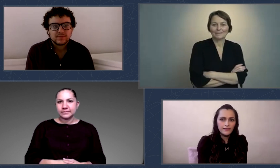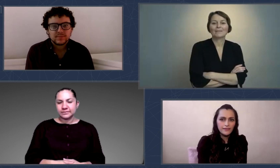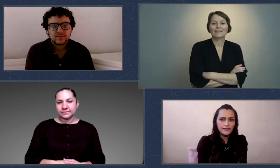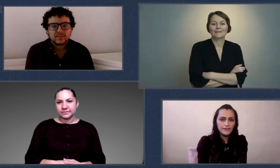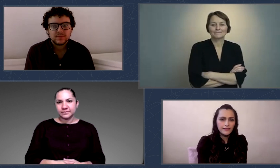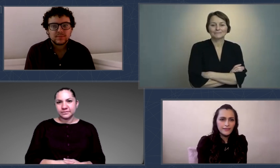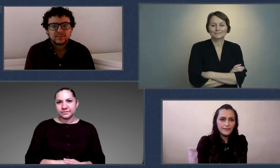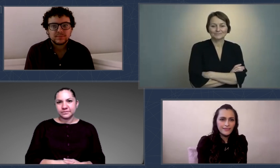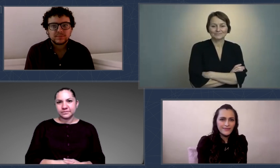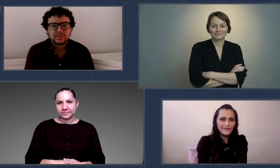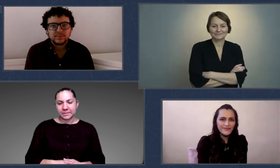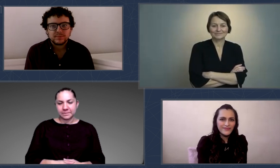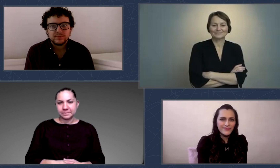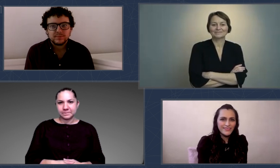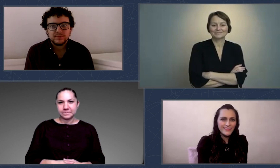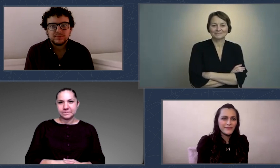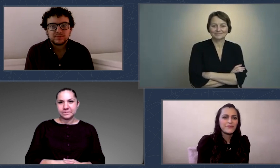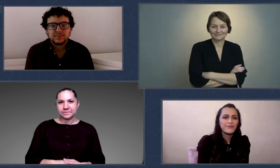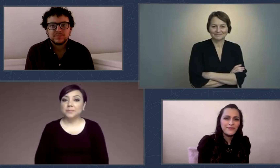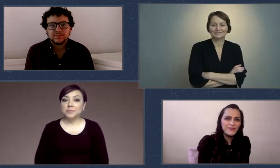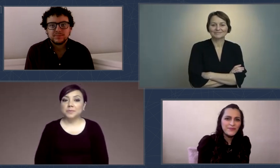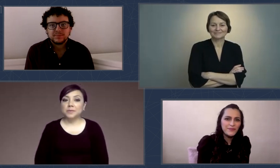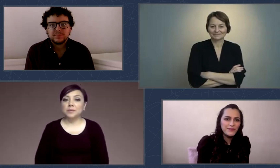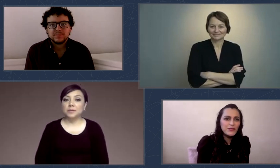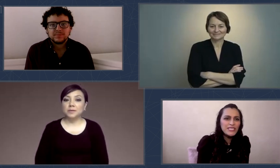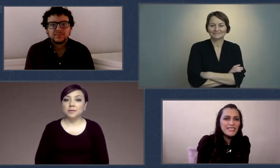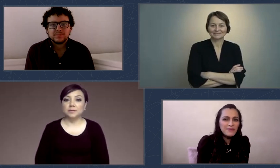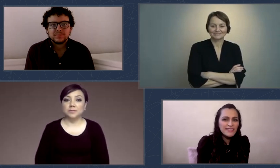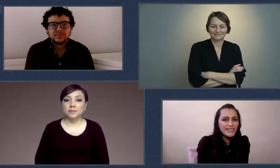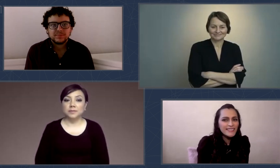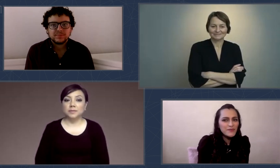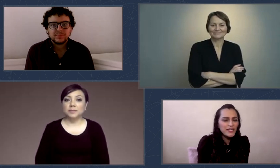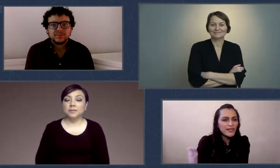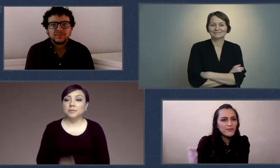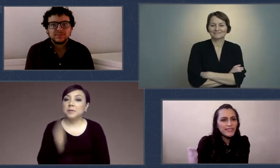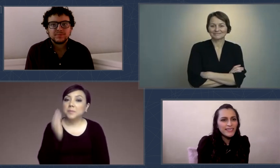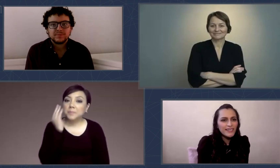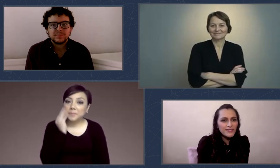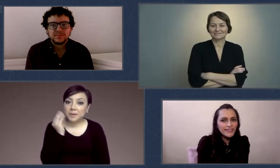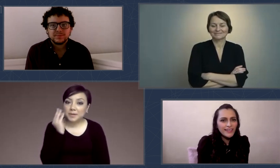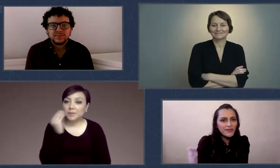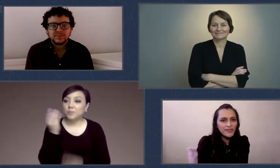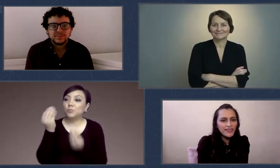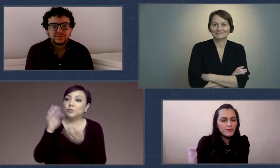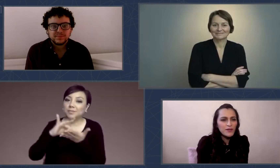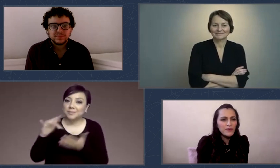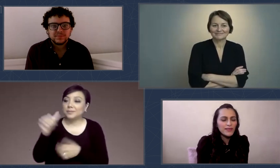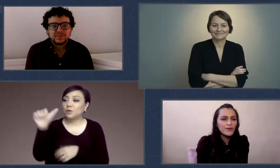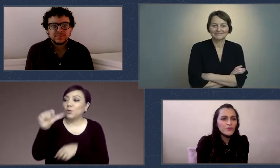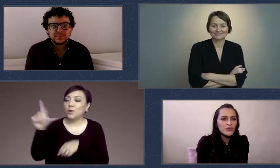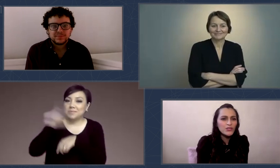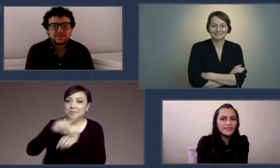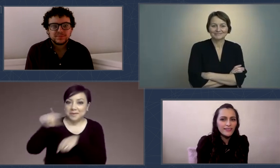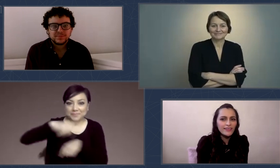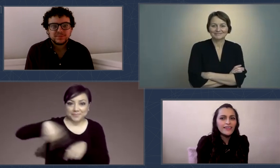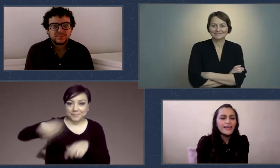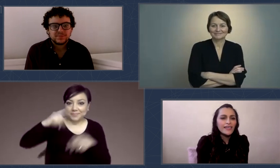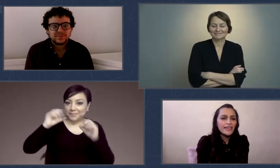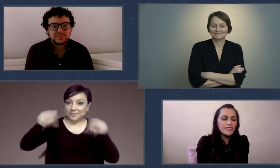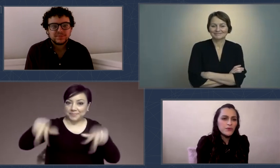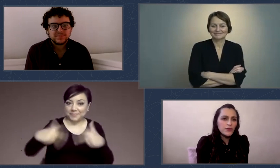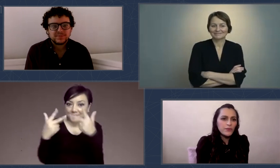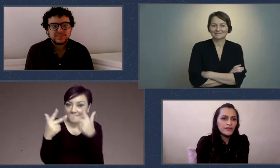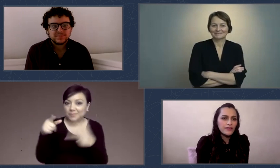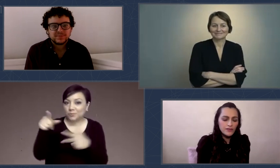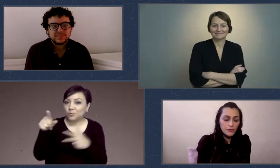Now I can hear you. Yeah. Muchísimas gracias por acompañarnos el día de hoy. Hemos aprendido mucho de ti.